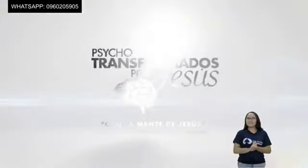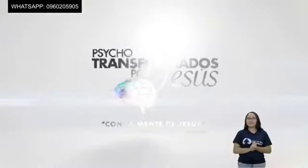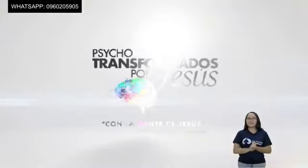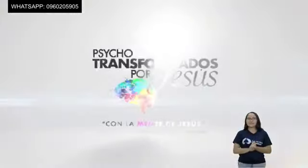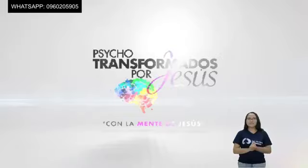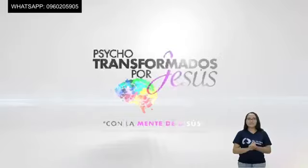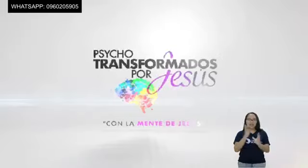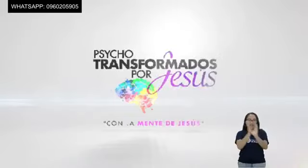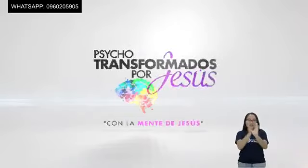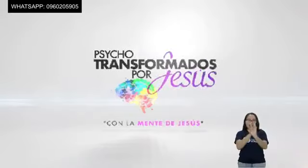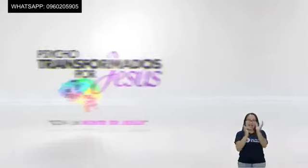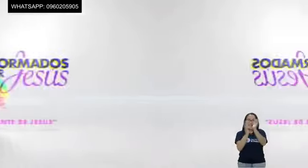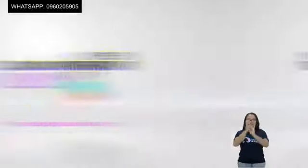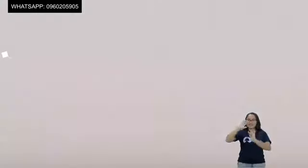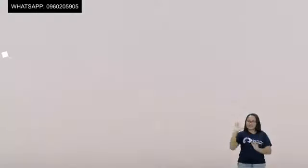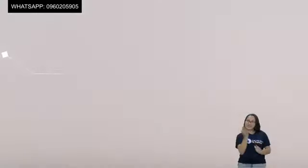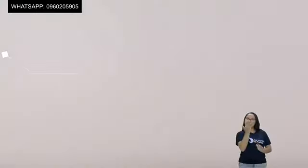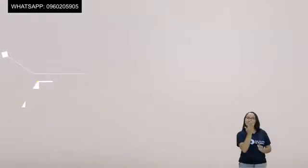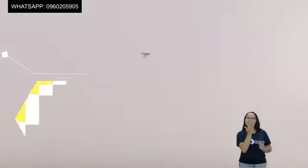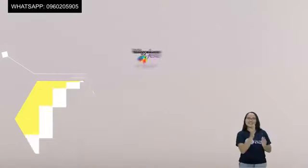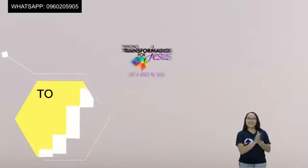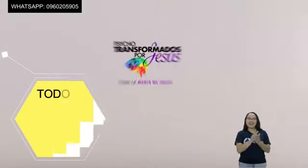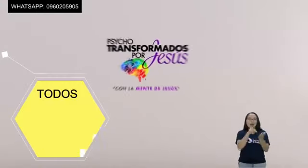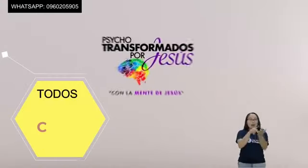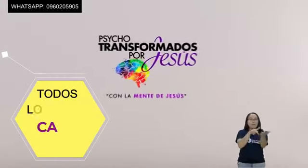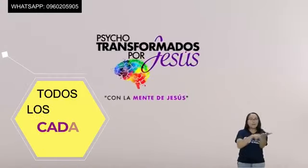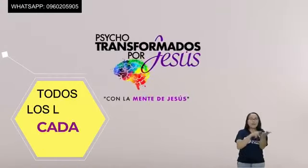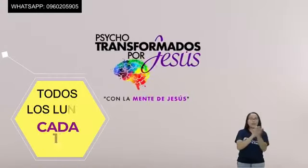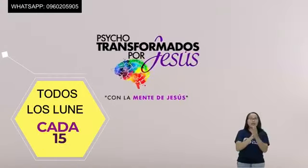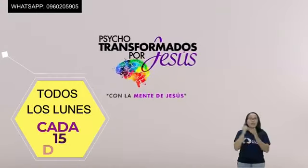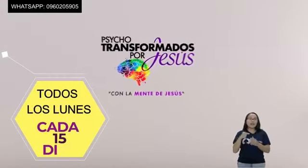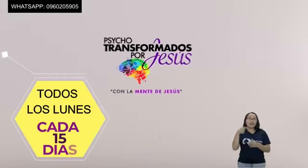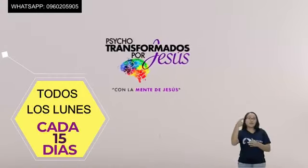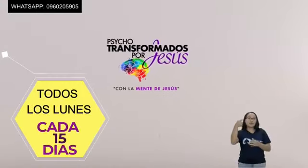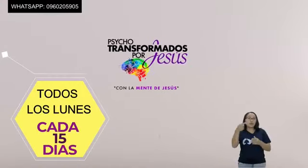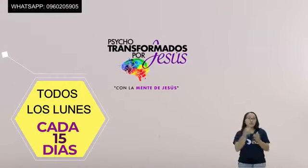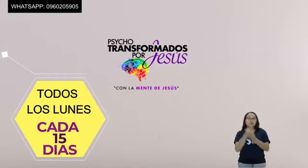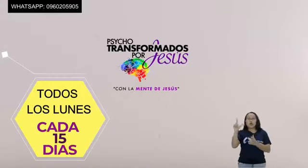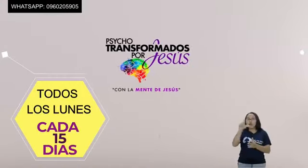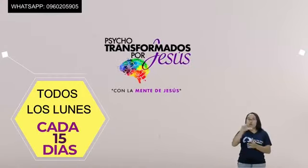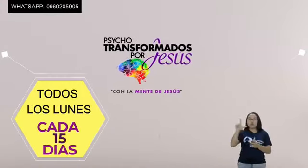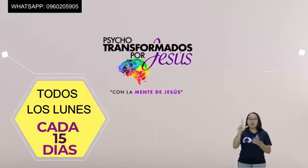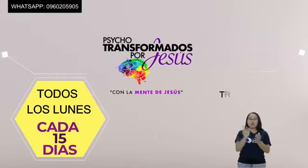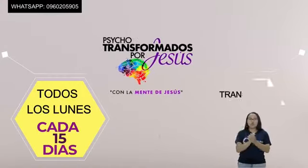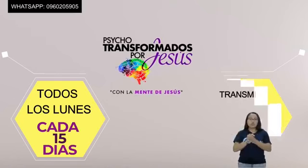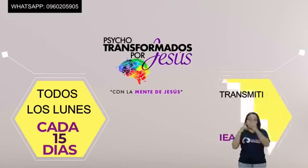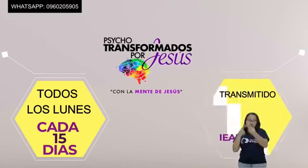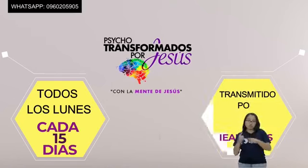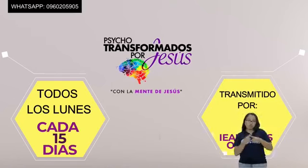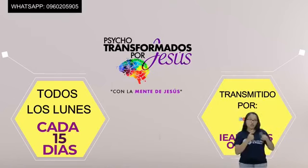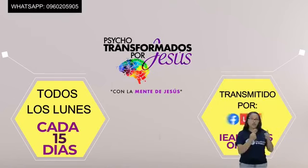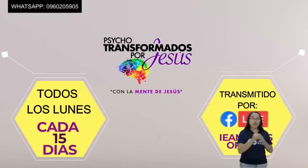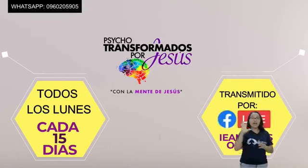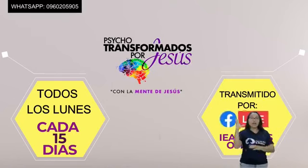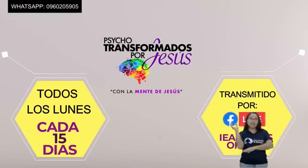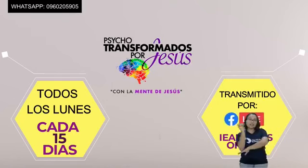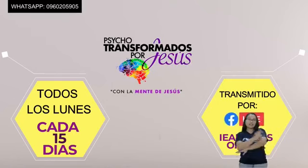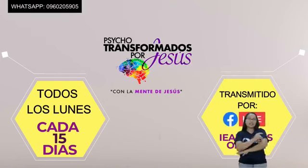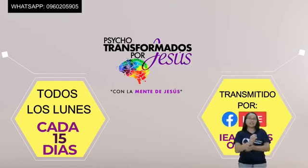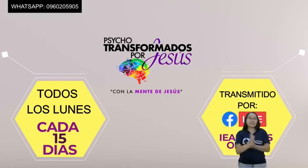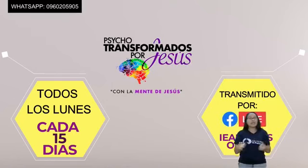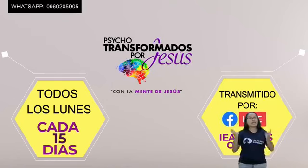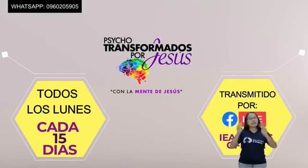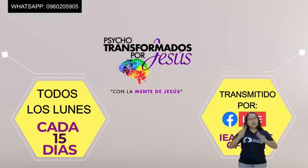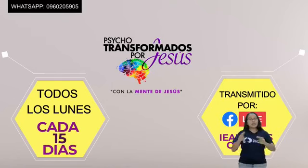Psicotransformados por Jesús, programa que se realizará todos los lunes, cada 15 días. Y se lo transmitirá por